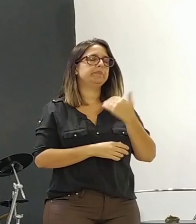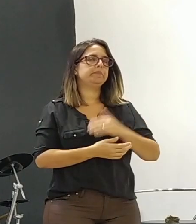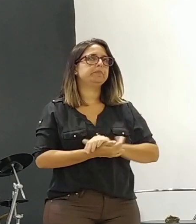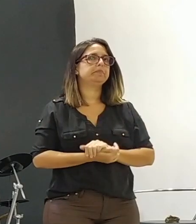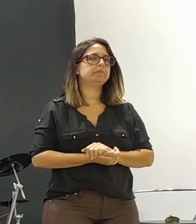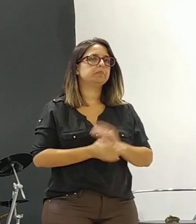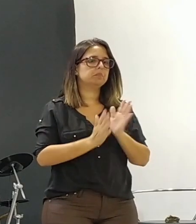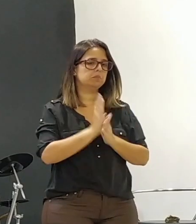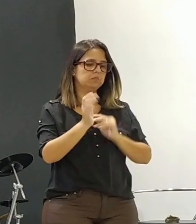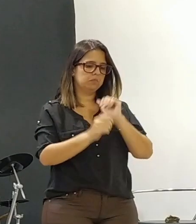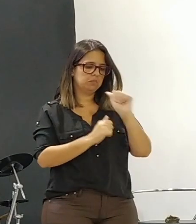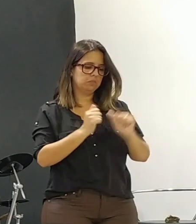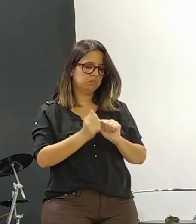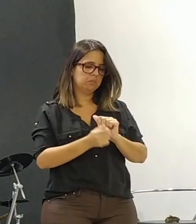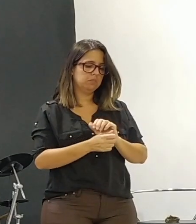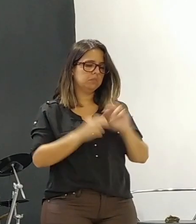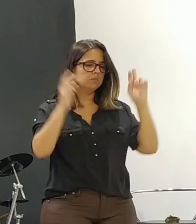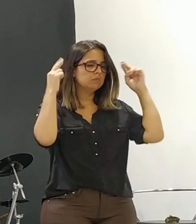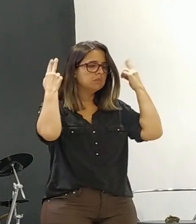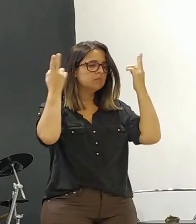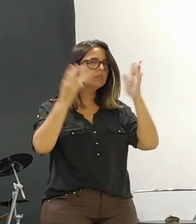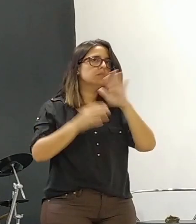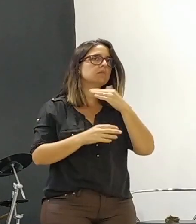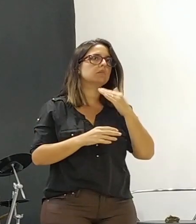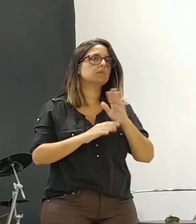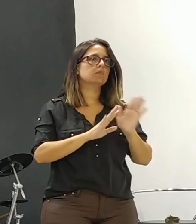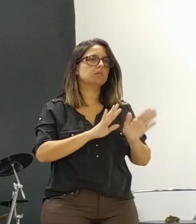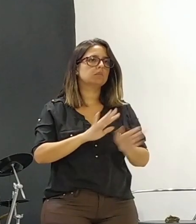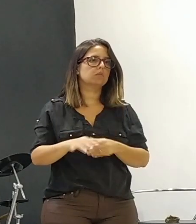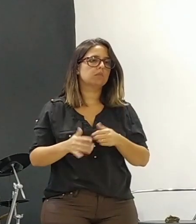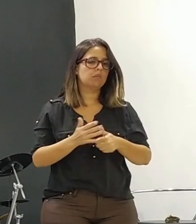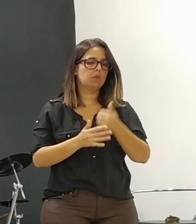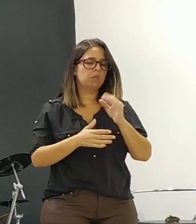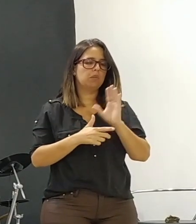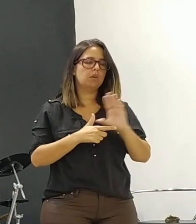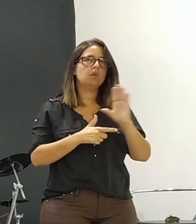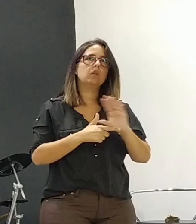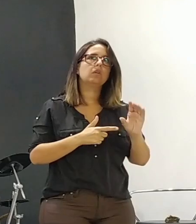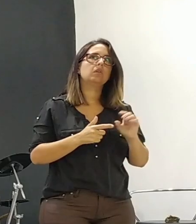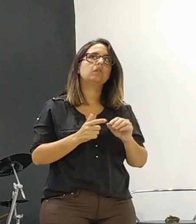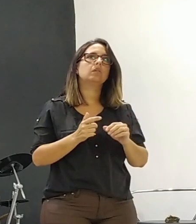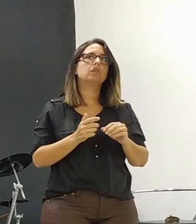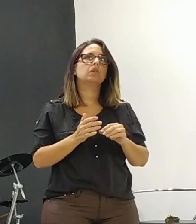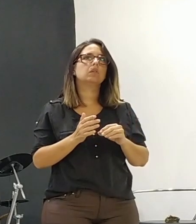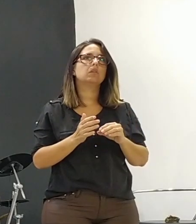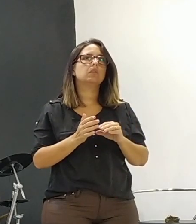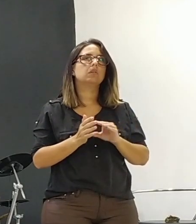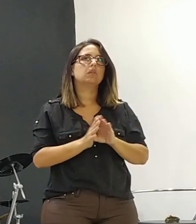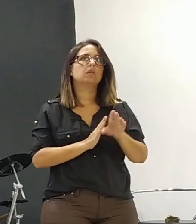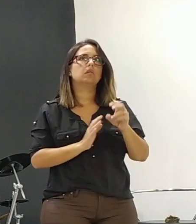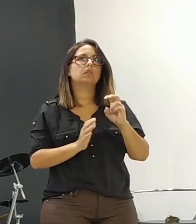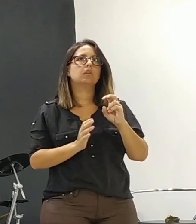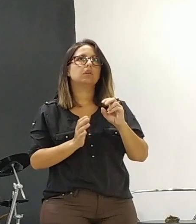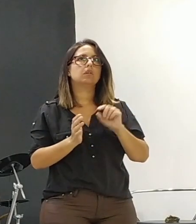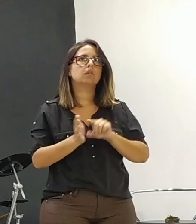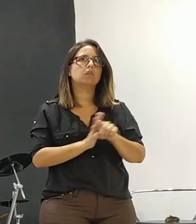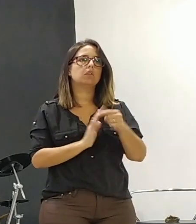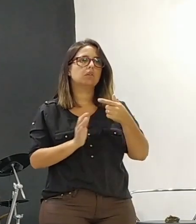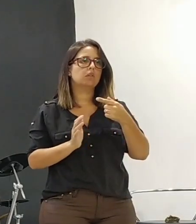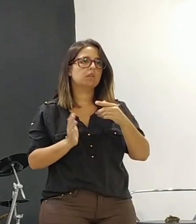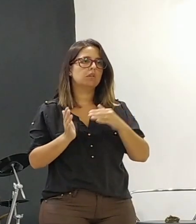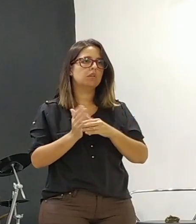Aleluia. O cordeiro já foi morto. Lá em 1 Coríntios, capítulo 5, de 7 a 8. Olha para